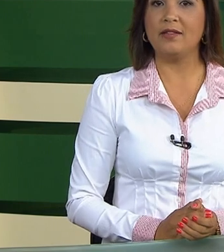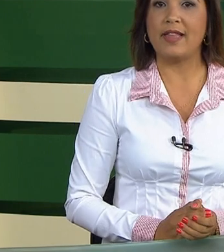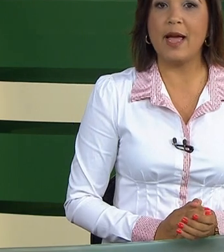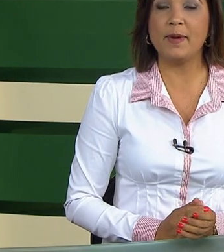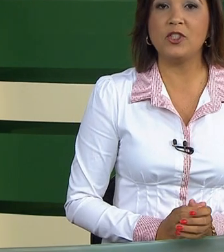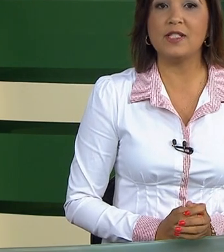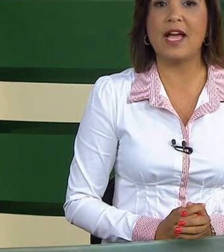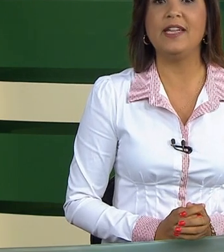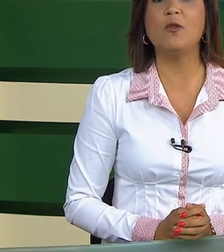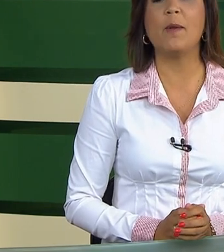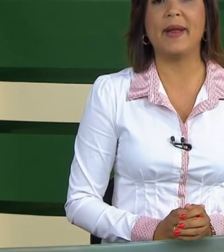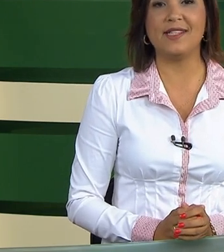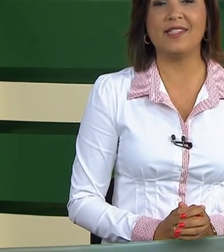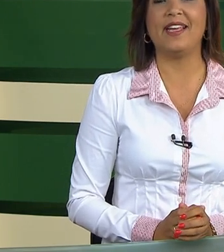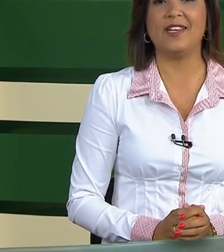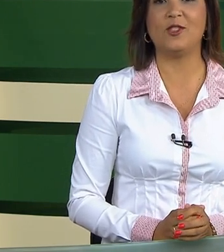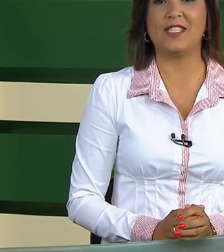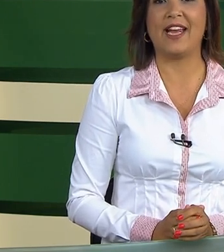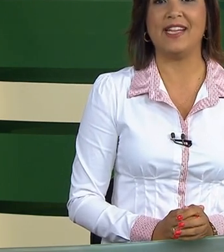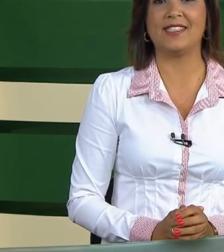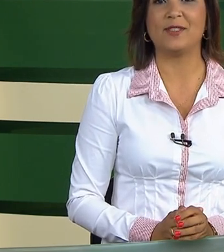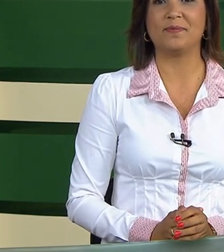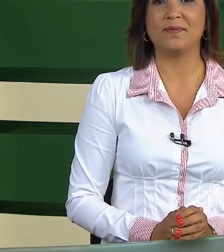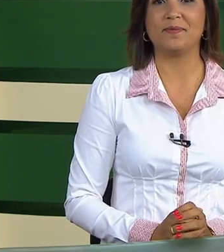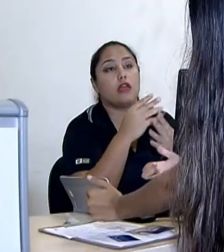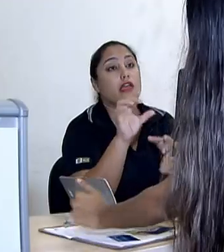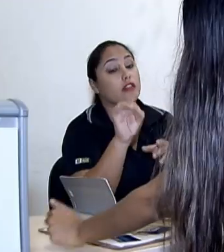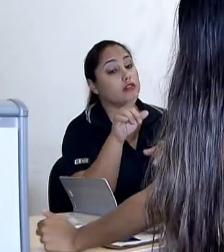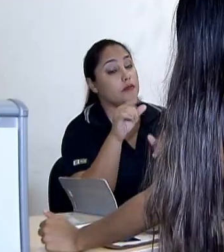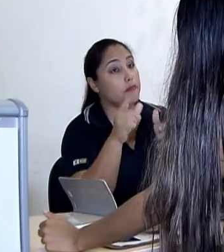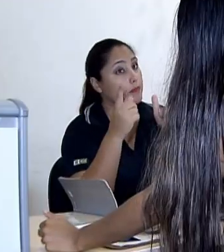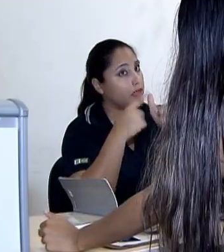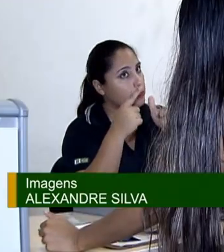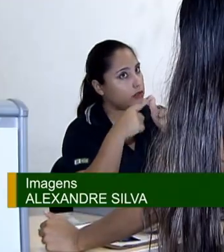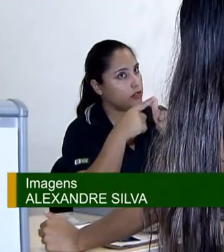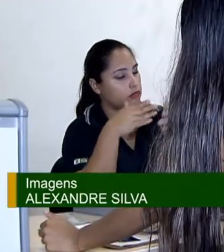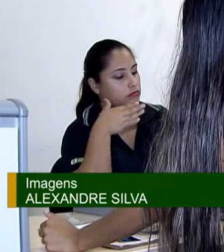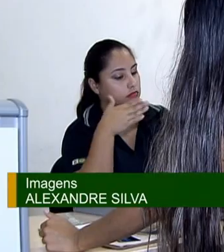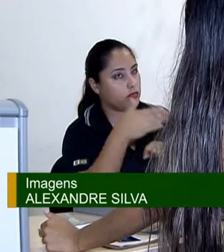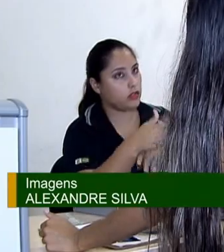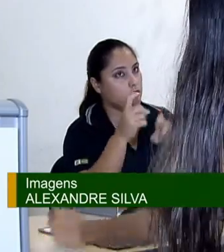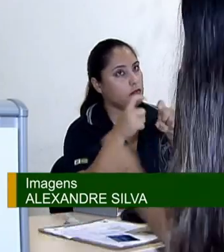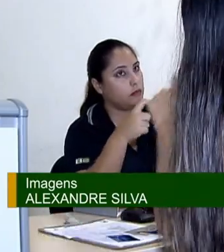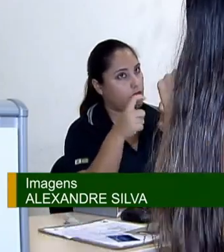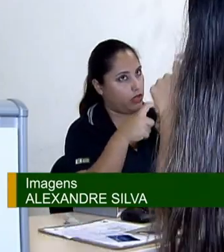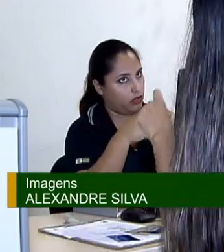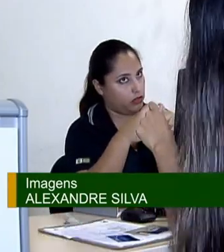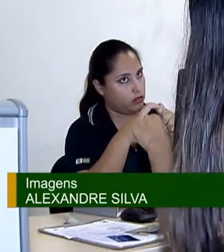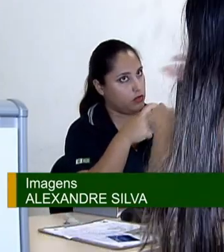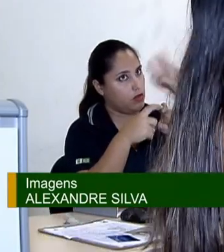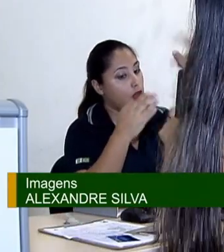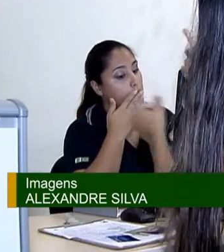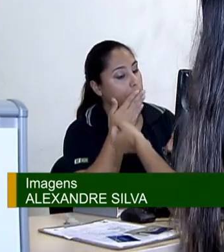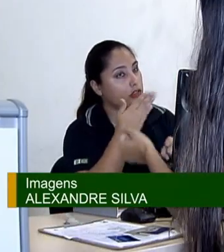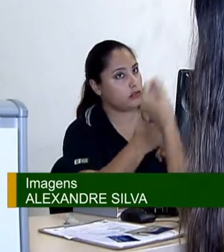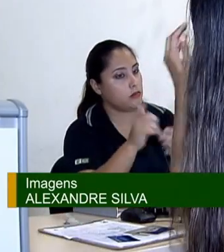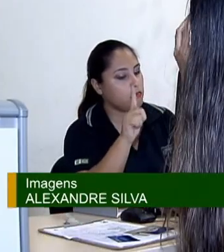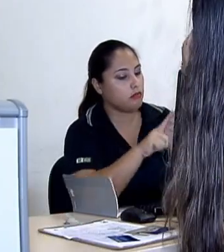intérpretes da língua brasileira de sinais. No Brasil existem aproximadamente cerca de 2 milhões de pessoas com deficiência